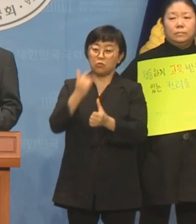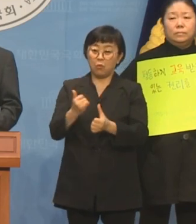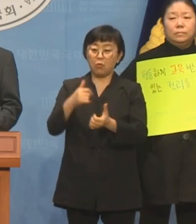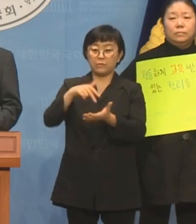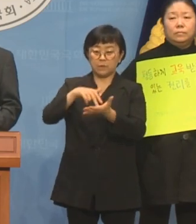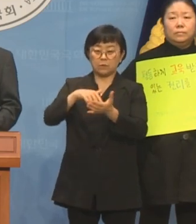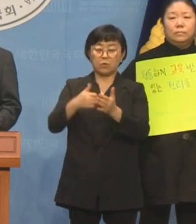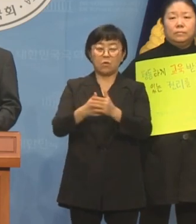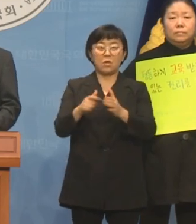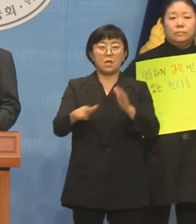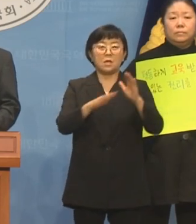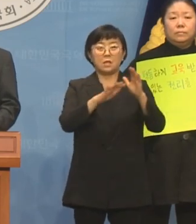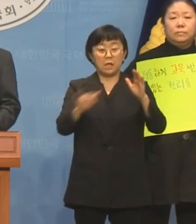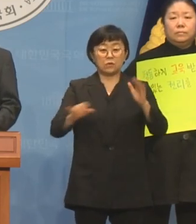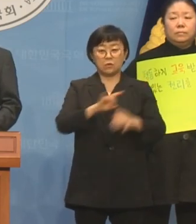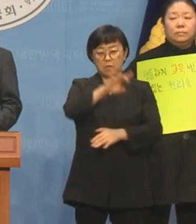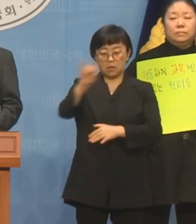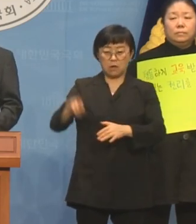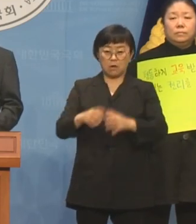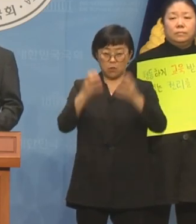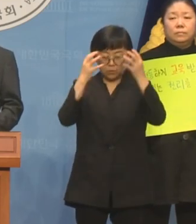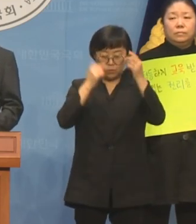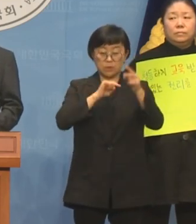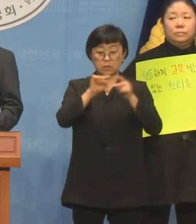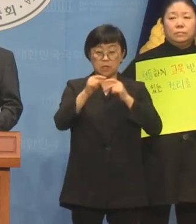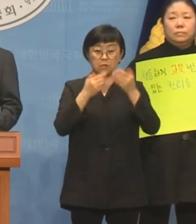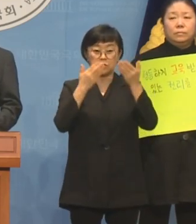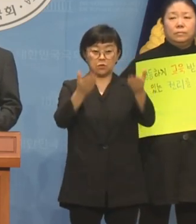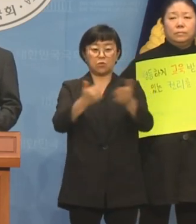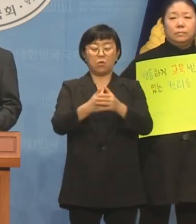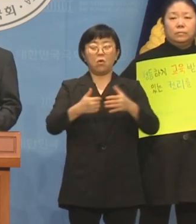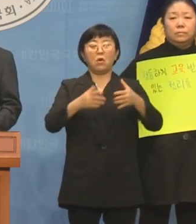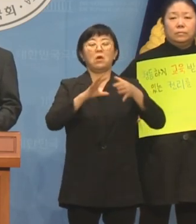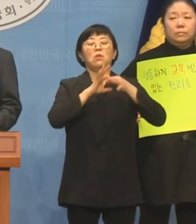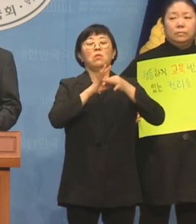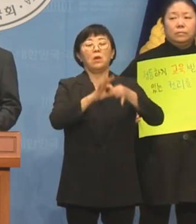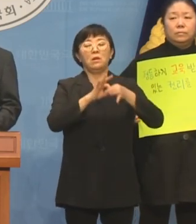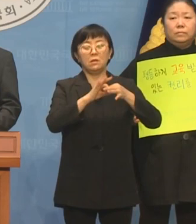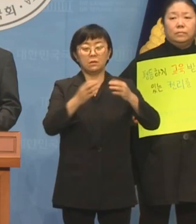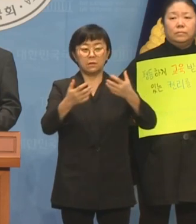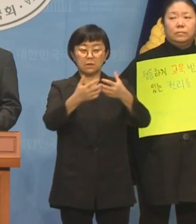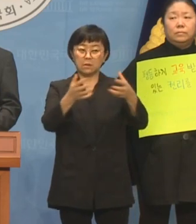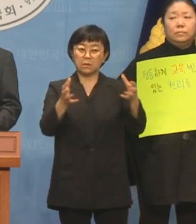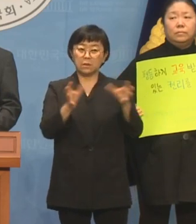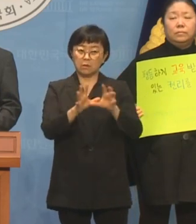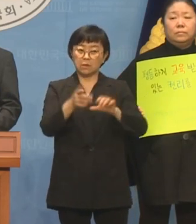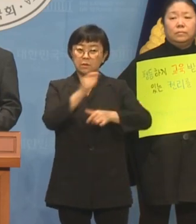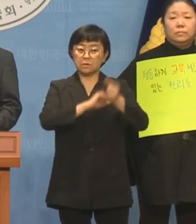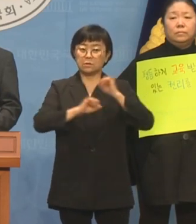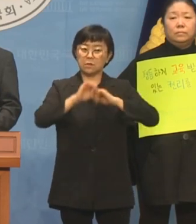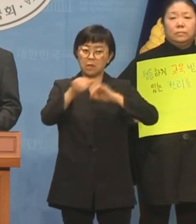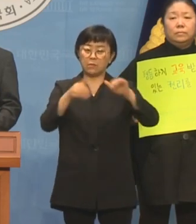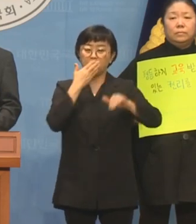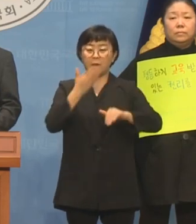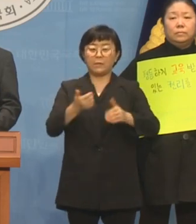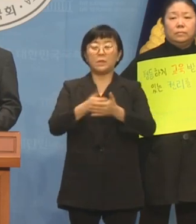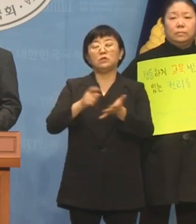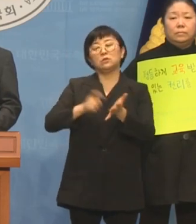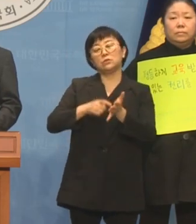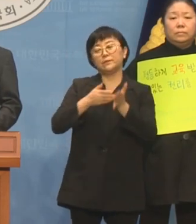아니라 가족 구성원들의 고통을 이해하고 유관기관들과 함께 적극적으로 개입해야 함을